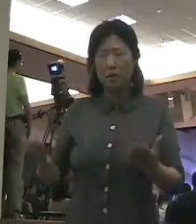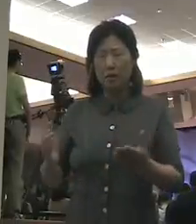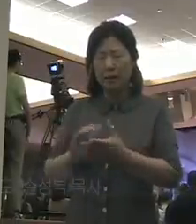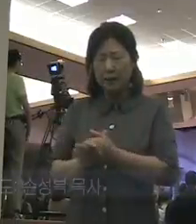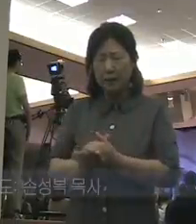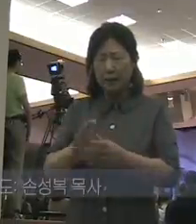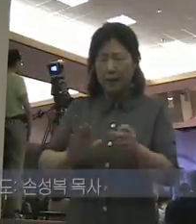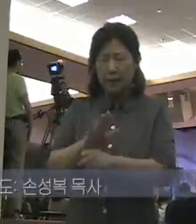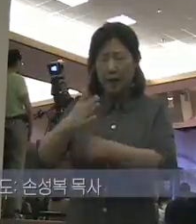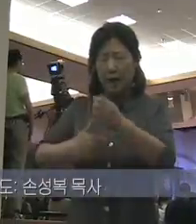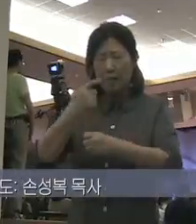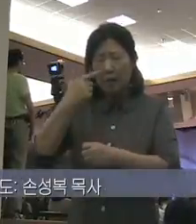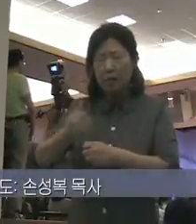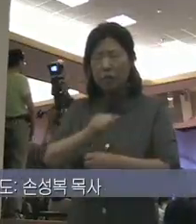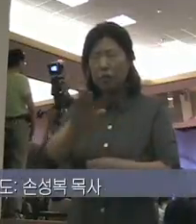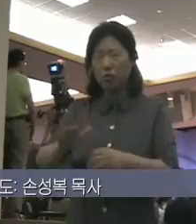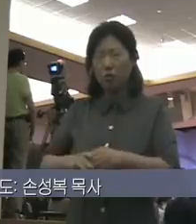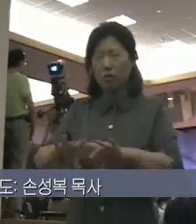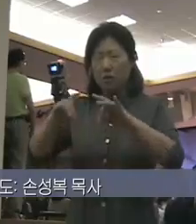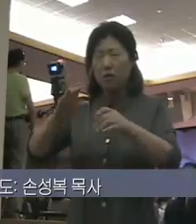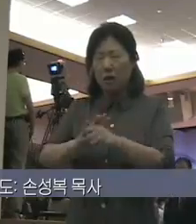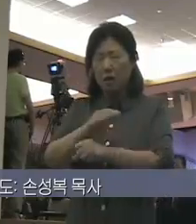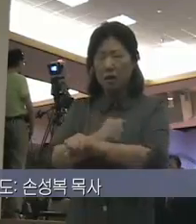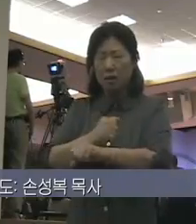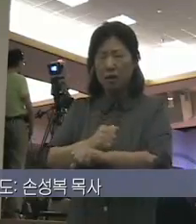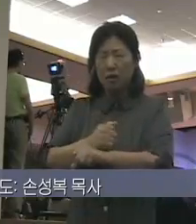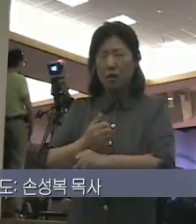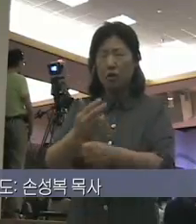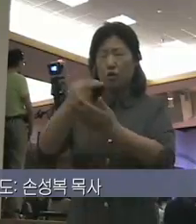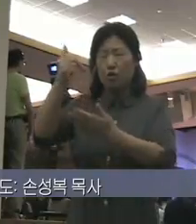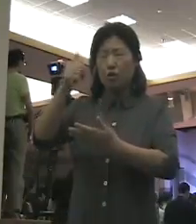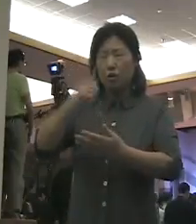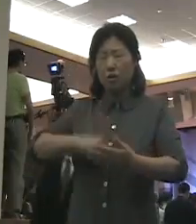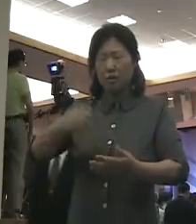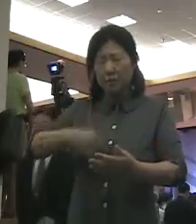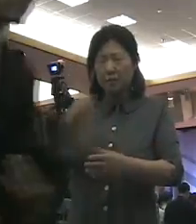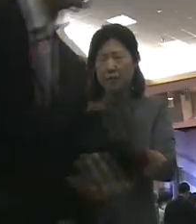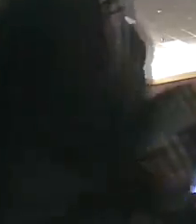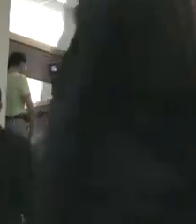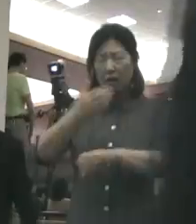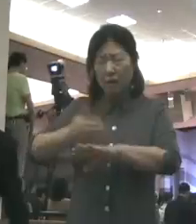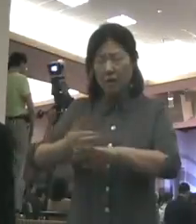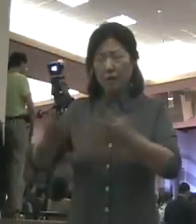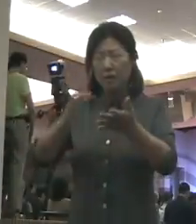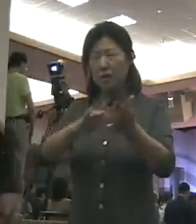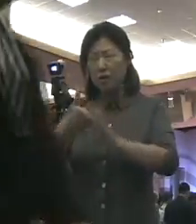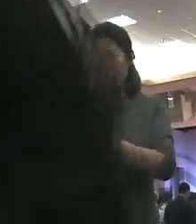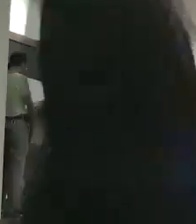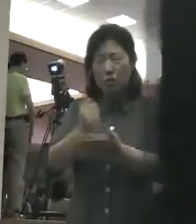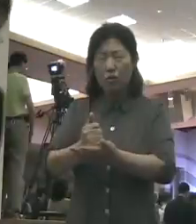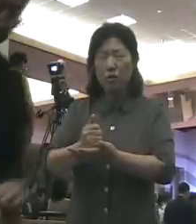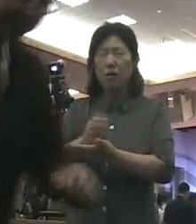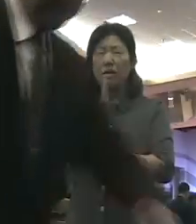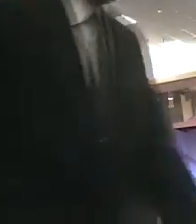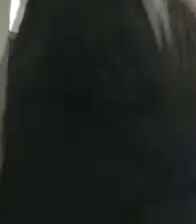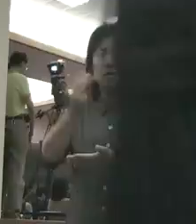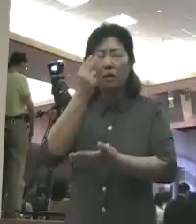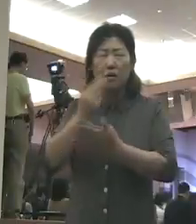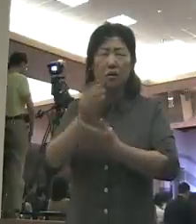사랑의 하나님 아버지, 우리를 먼저 사랑하시고 주의 자녀로 삼으신 것을 감사드립니다. 예수 그리스도를 통하여 참 생명과 천국의 소망을